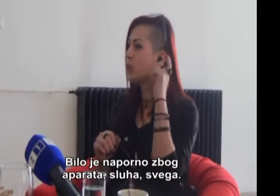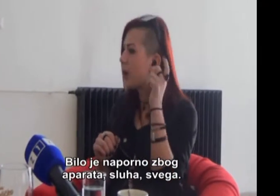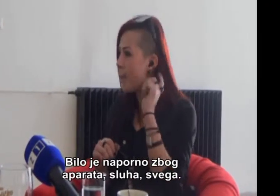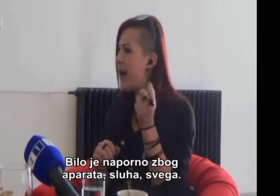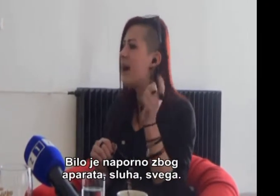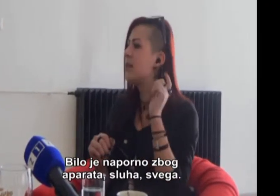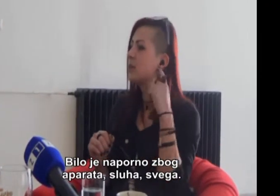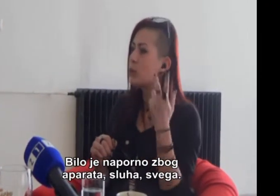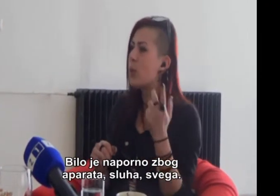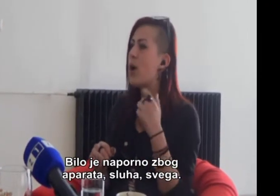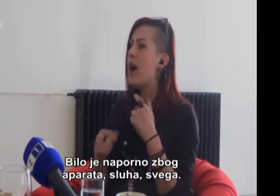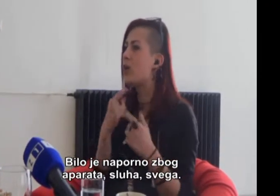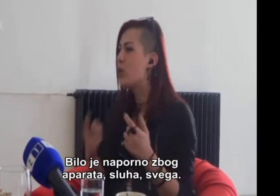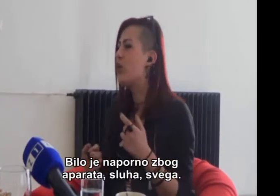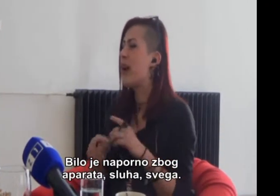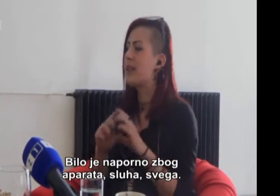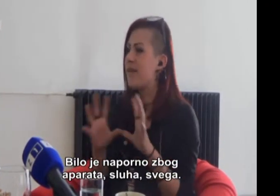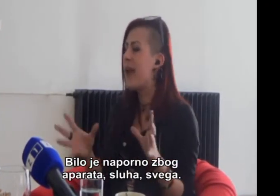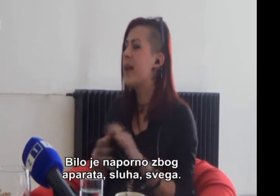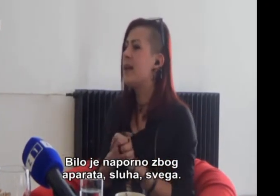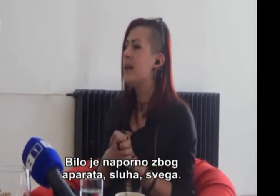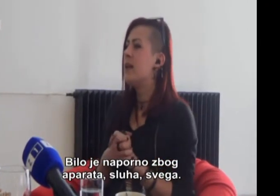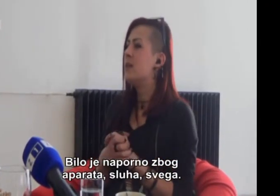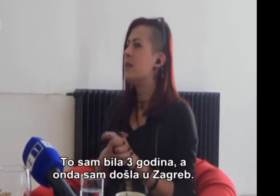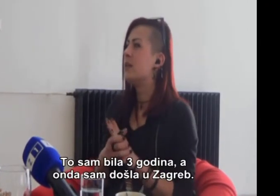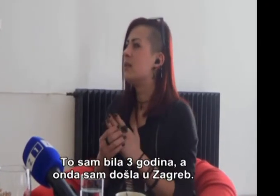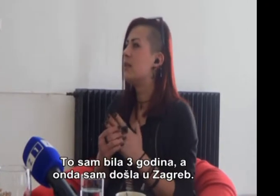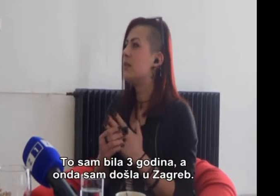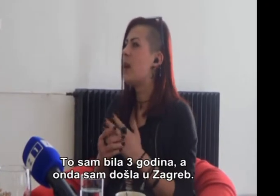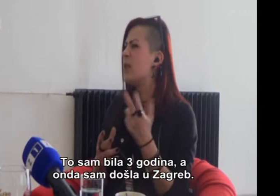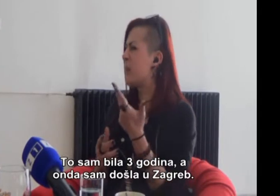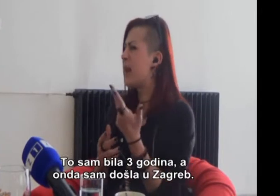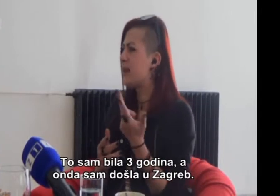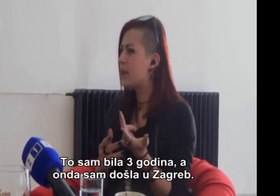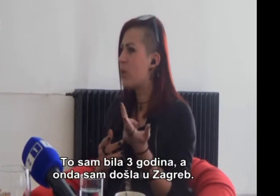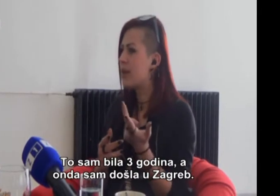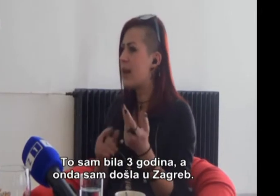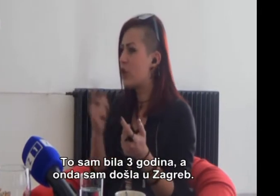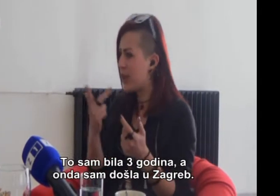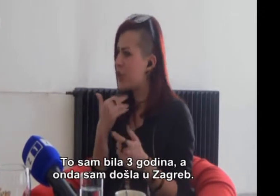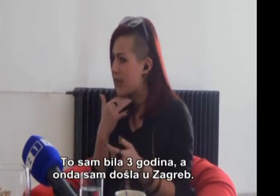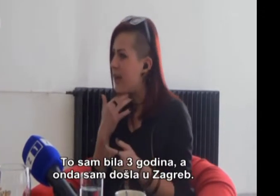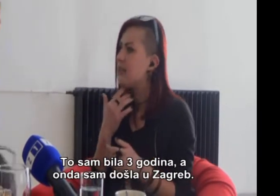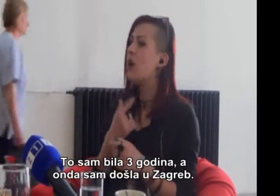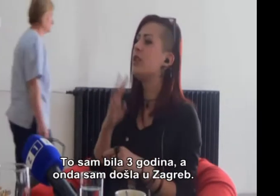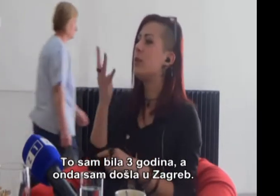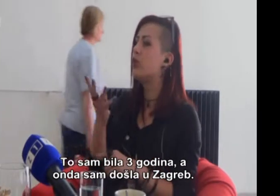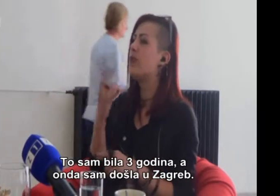zbog aparata, zbog kuha, govora, sve. Tamo sam bila 3 godine, to je 3 razreda, onda sam u